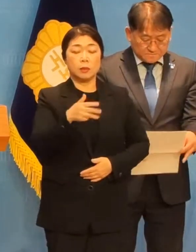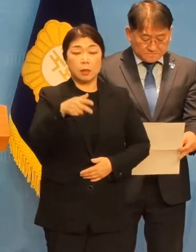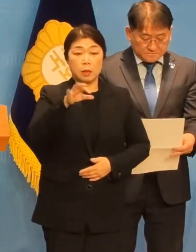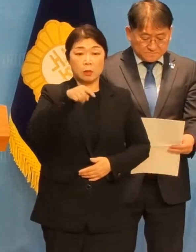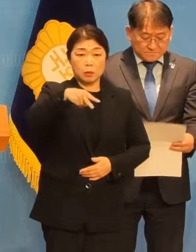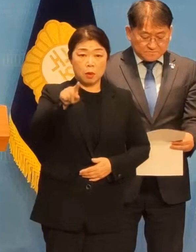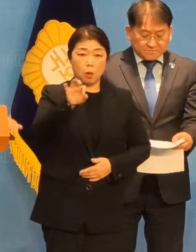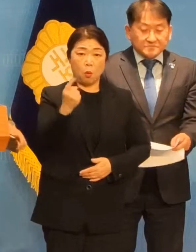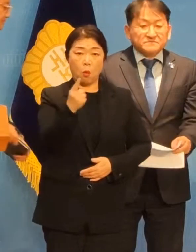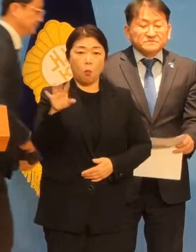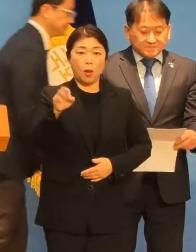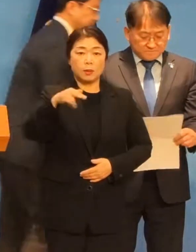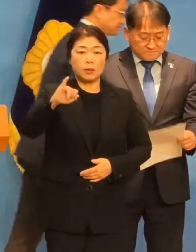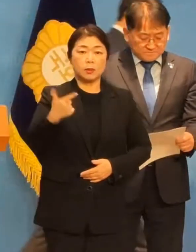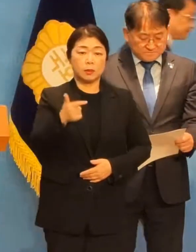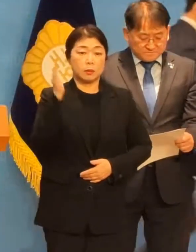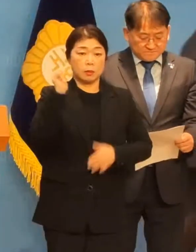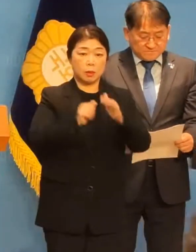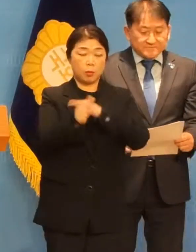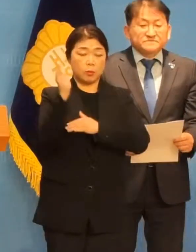주시겠습니다.